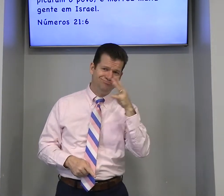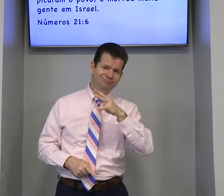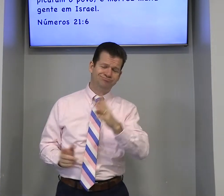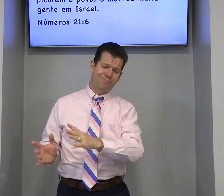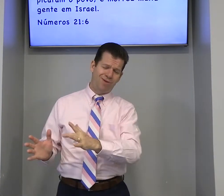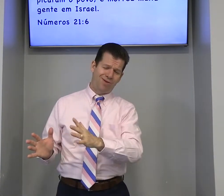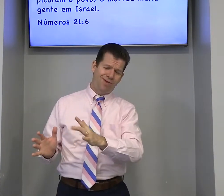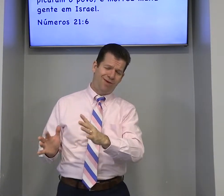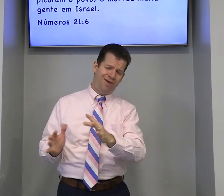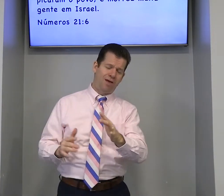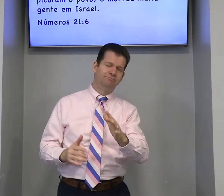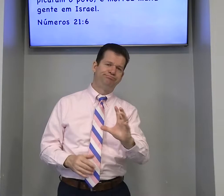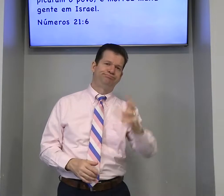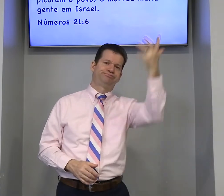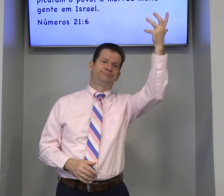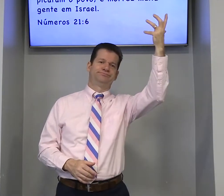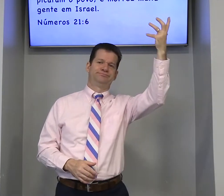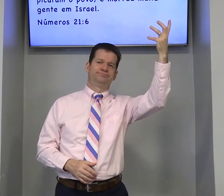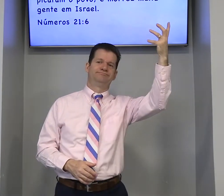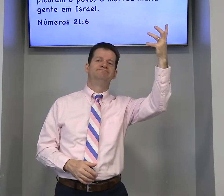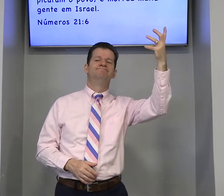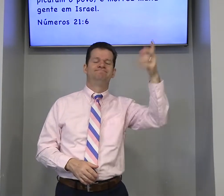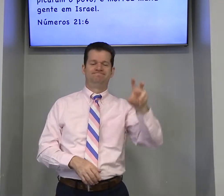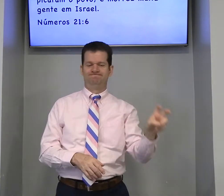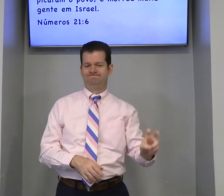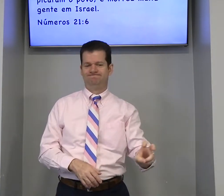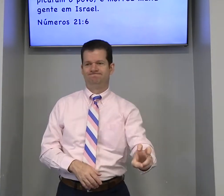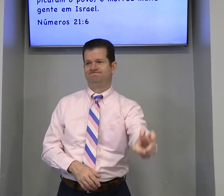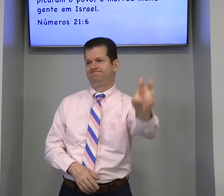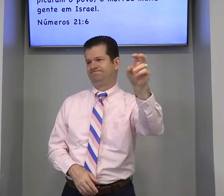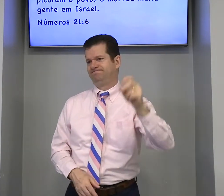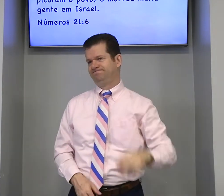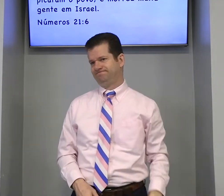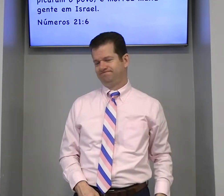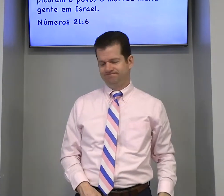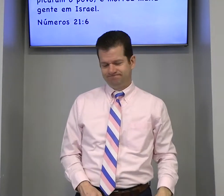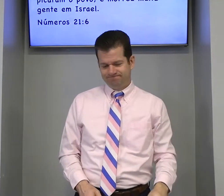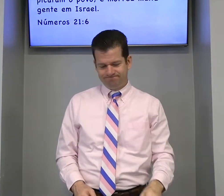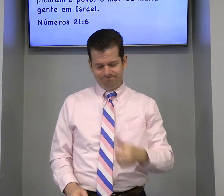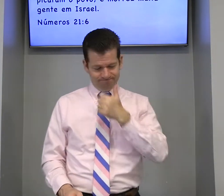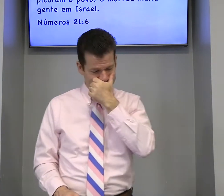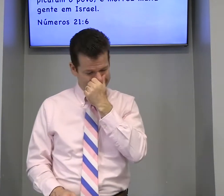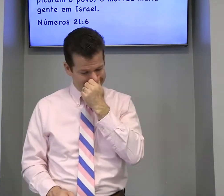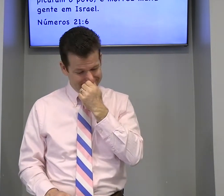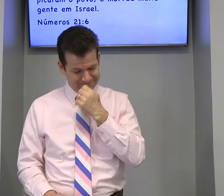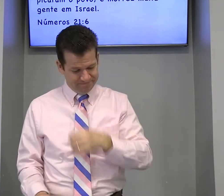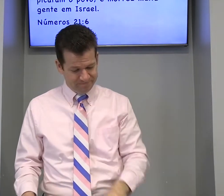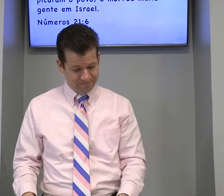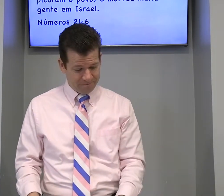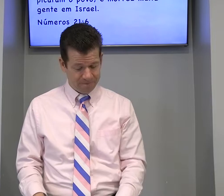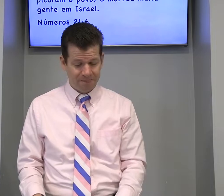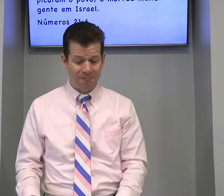Esse povo de Israel era teimoso e aconteceu esses serpentes.